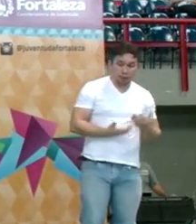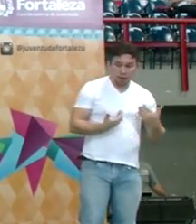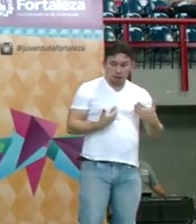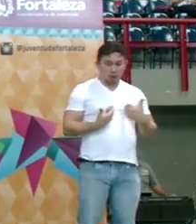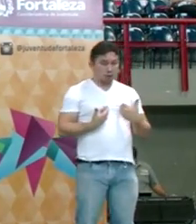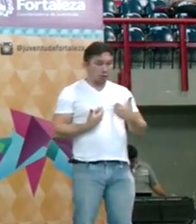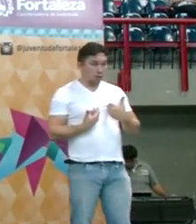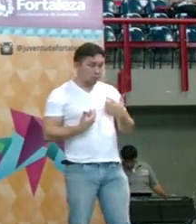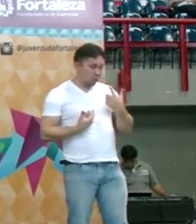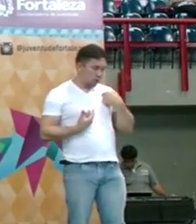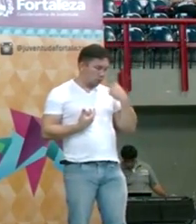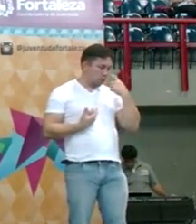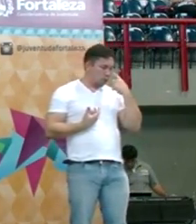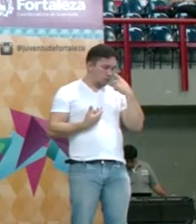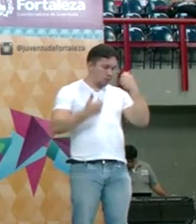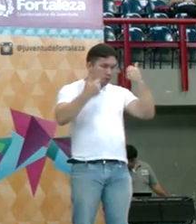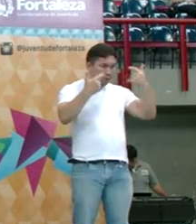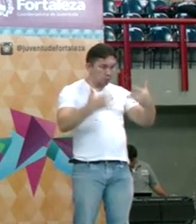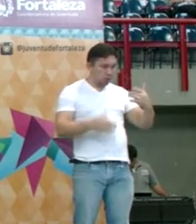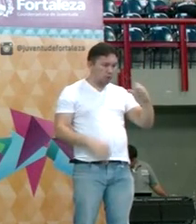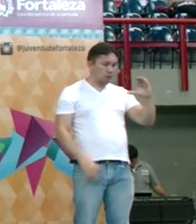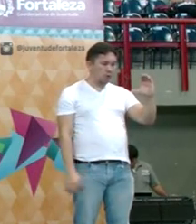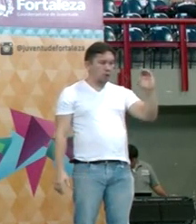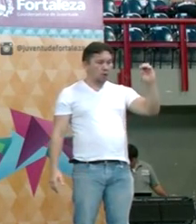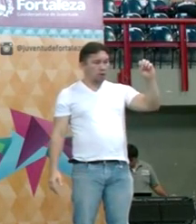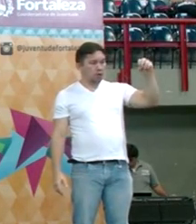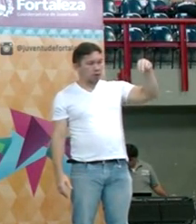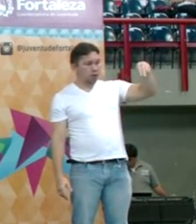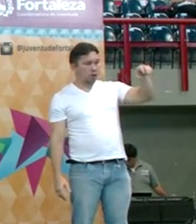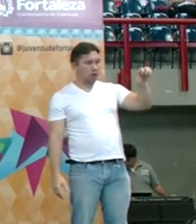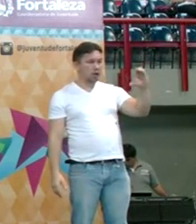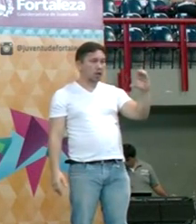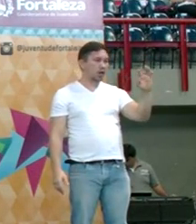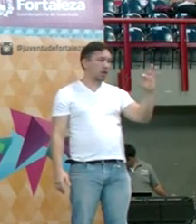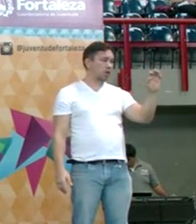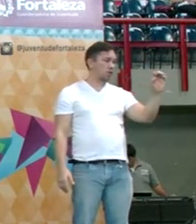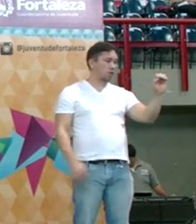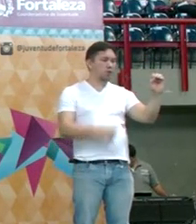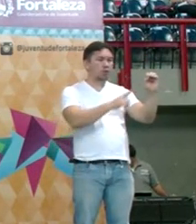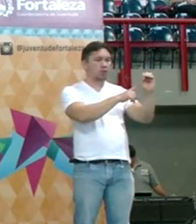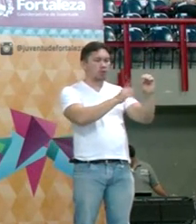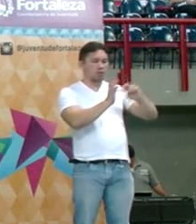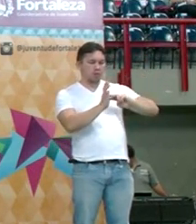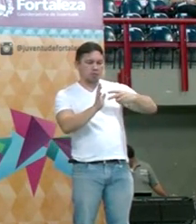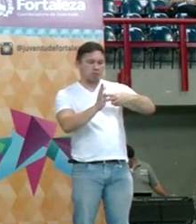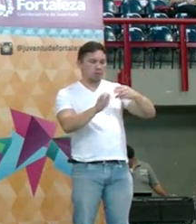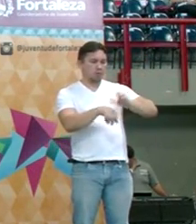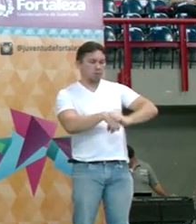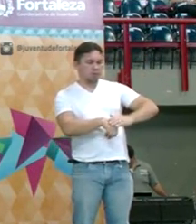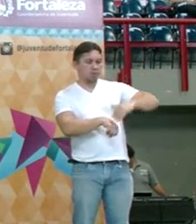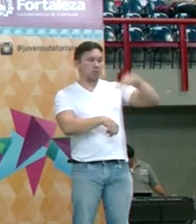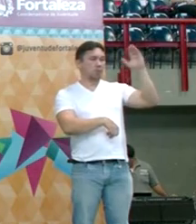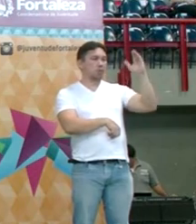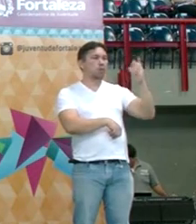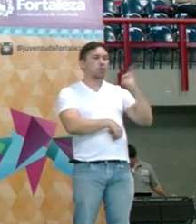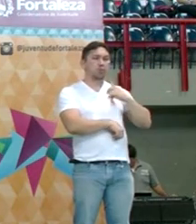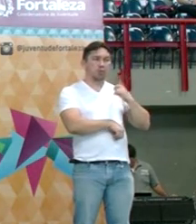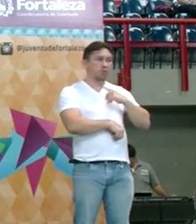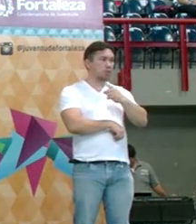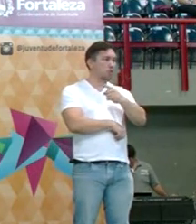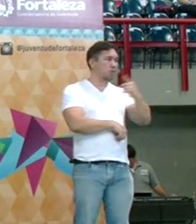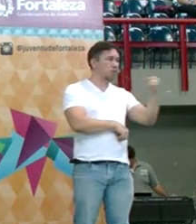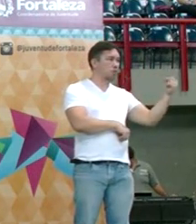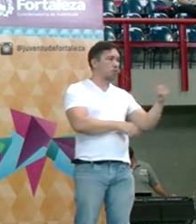falando de conector porque muitas redações já melhoraram nesse quesito. Houve até quem